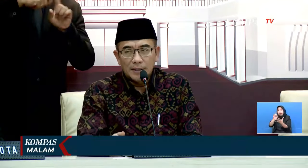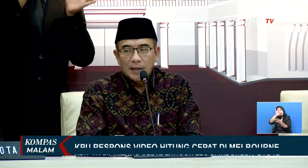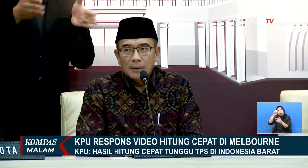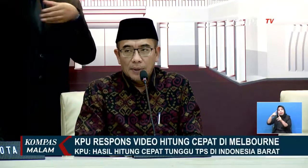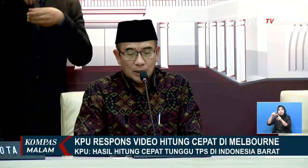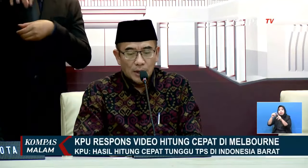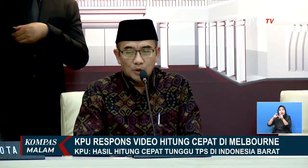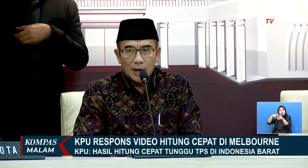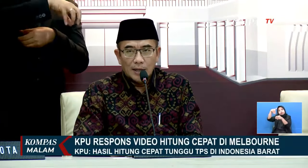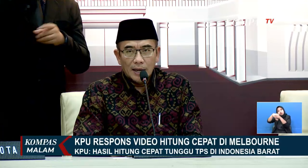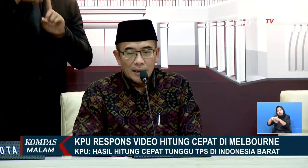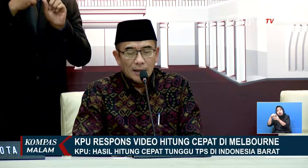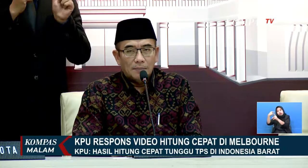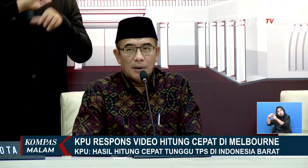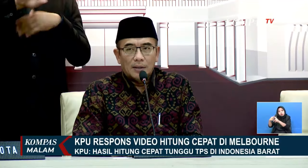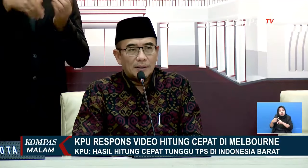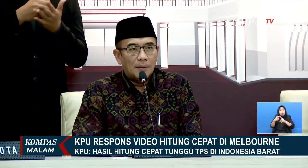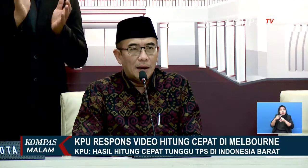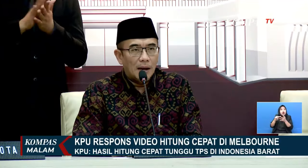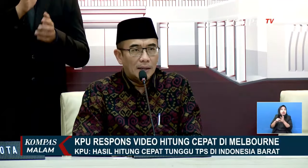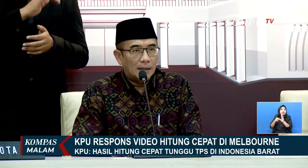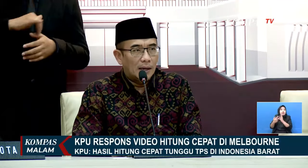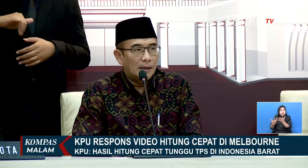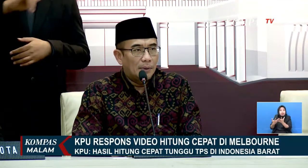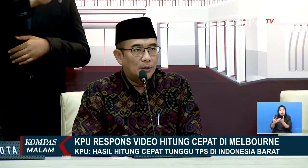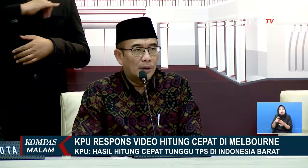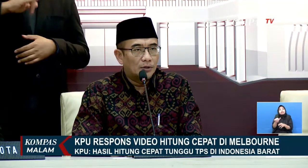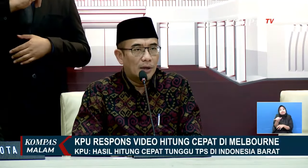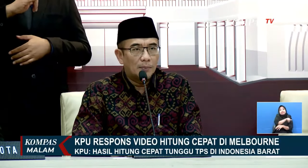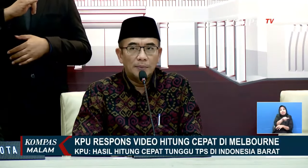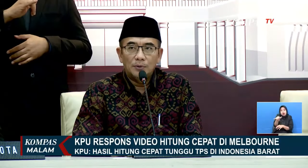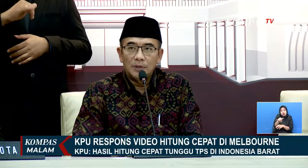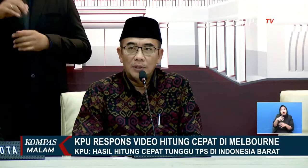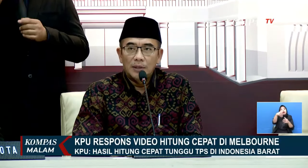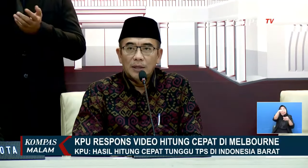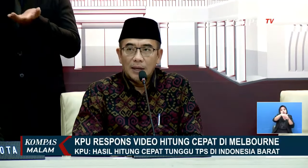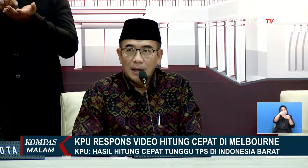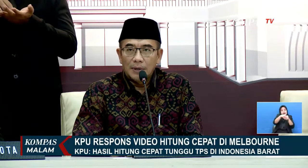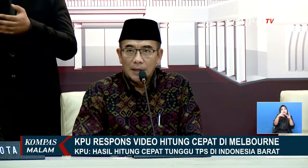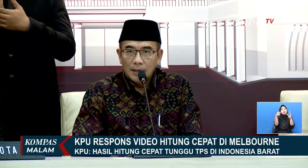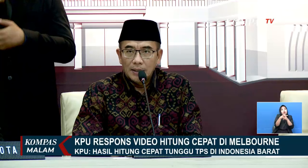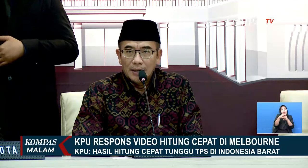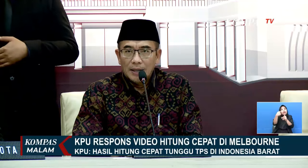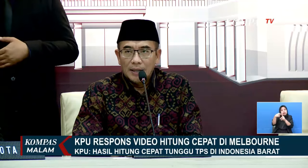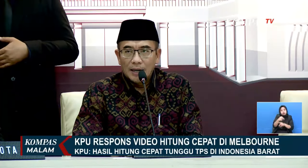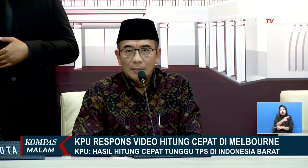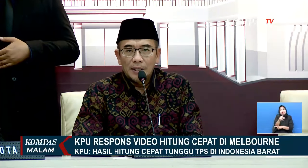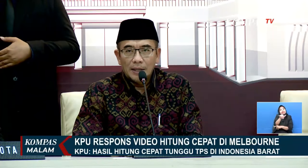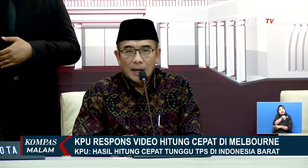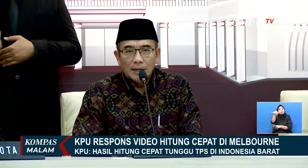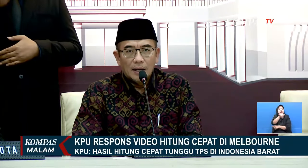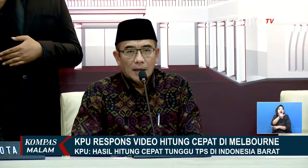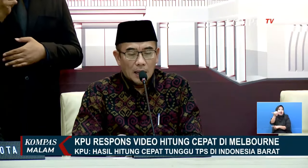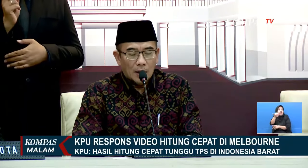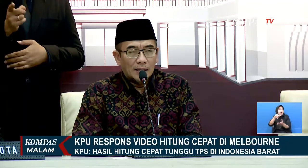TPS penghitungan suaranya bersamaan dengan penghitungan suara Pemilu di dalam negeri Dengan